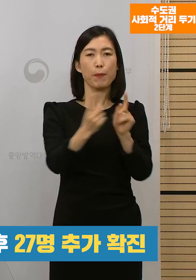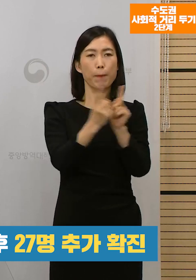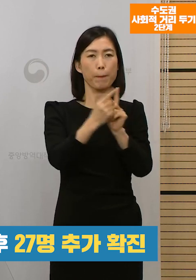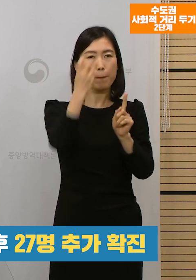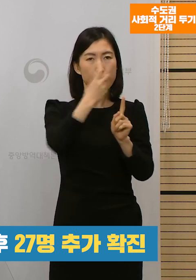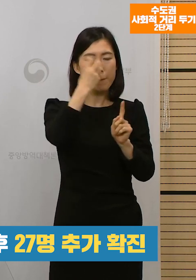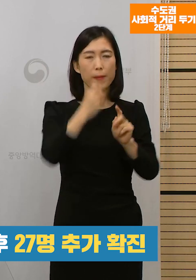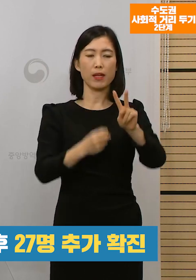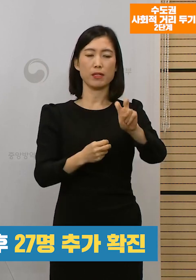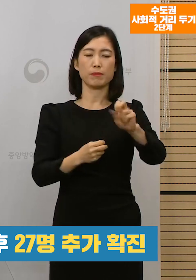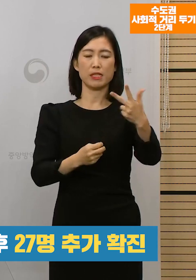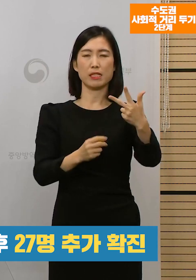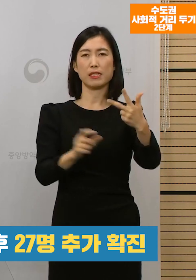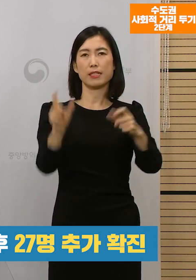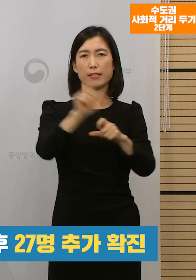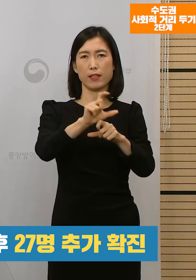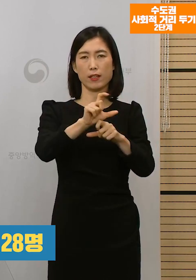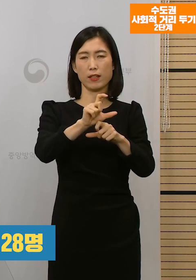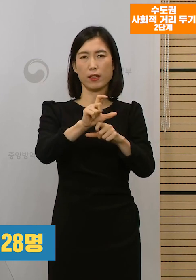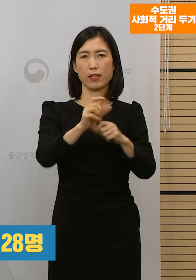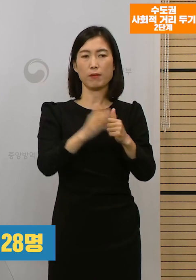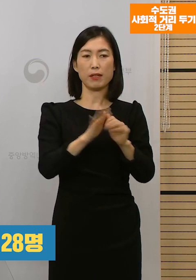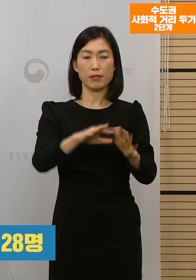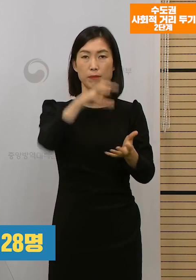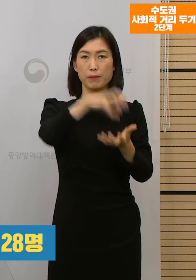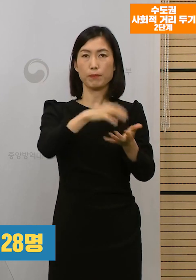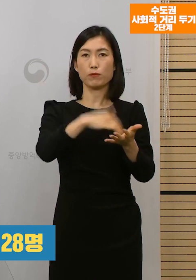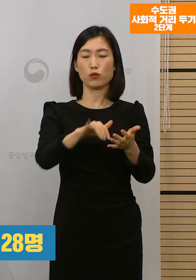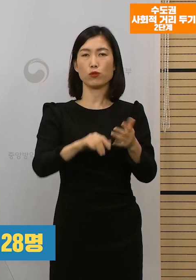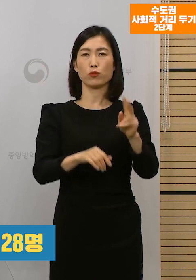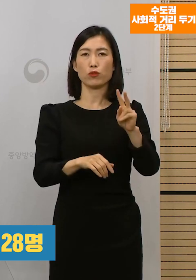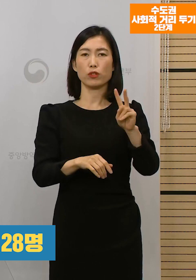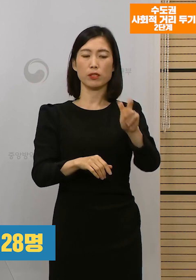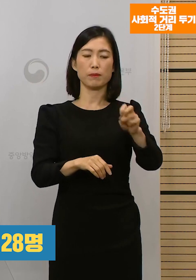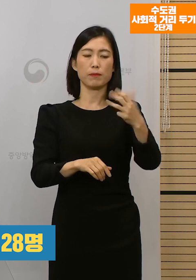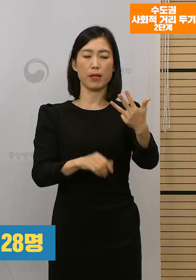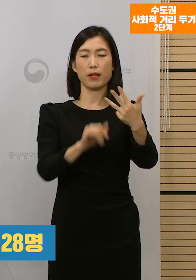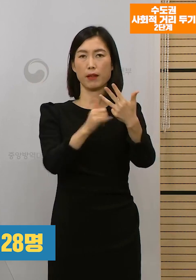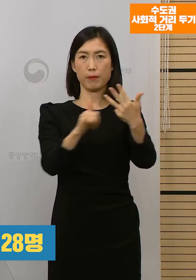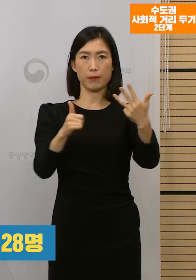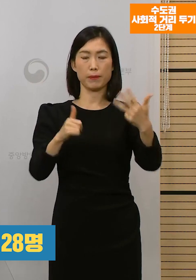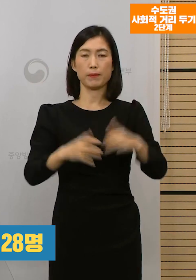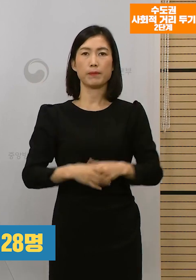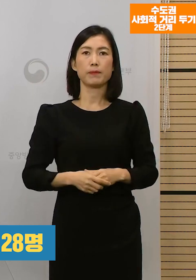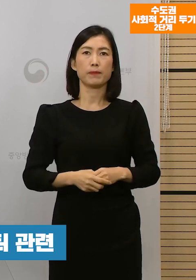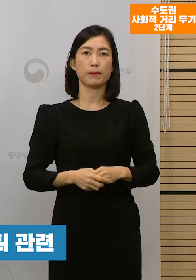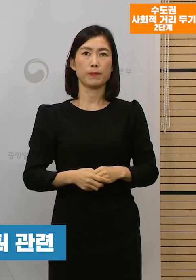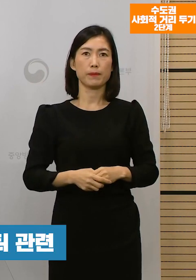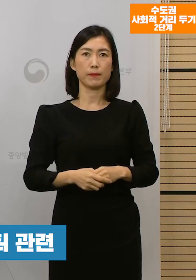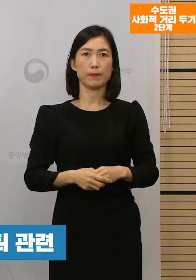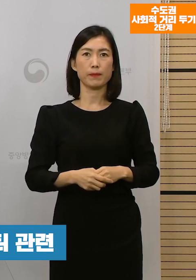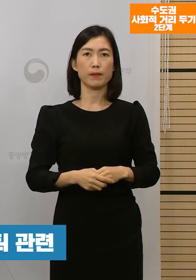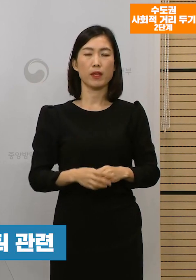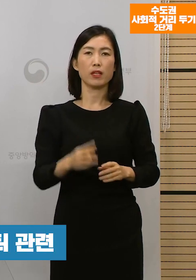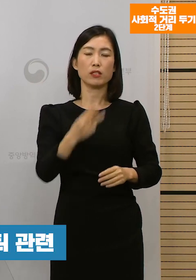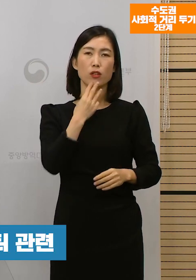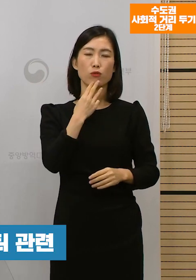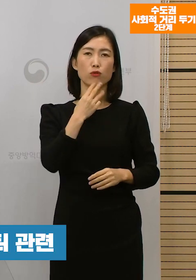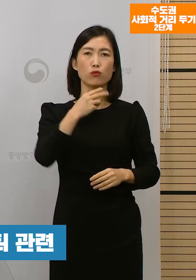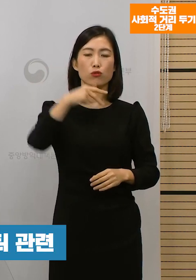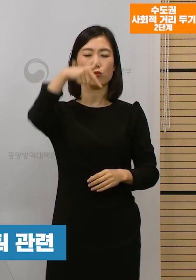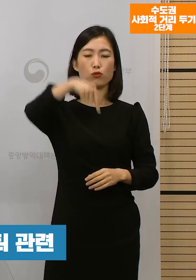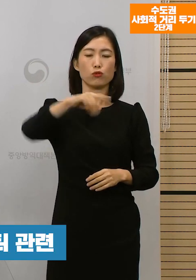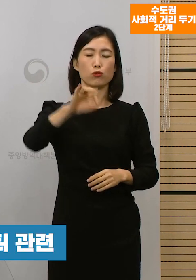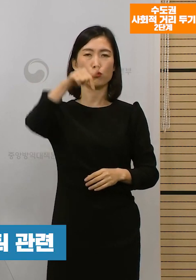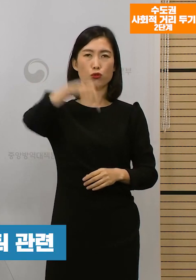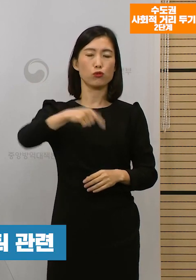중에 27명이 추가 확진되어 현재까지 누적 확진자는 총 28명입니다. 서울 중구